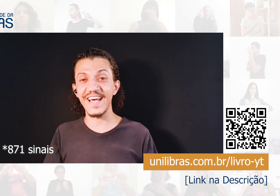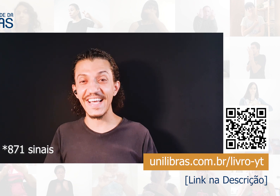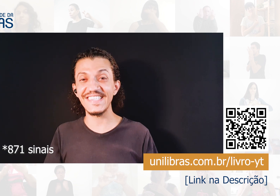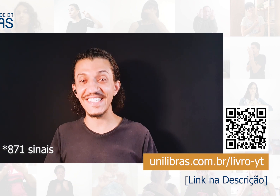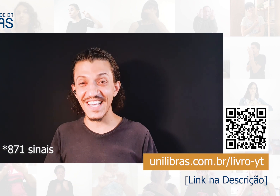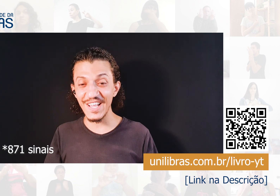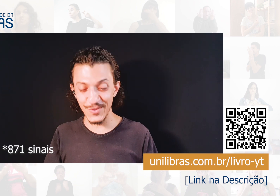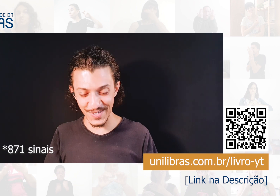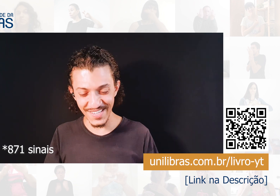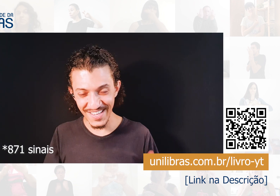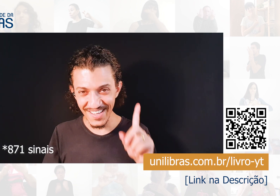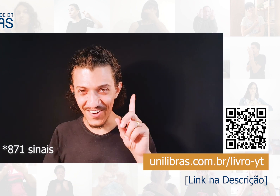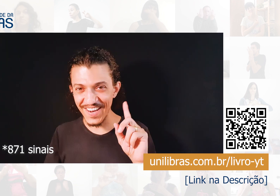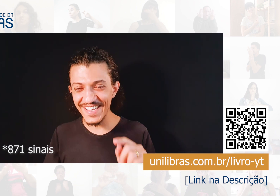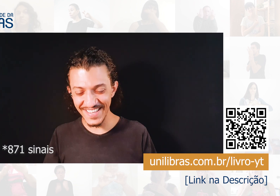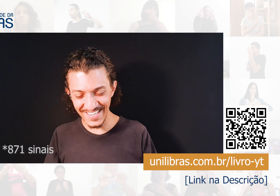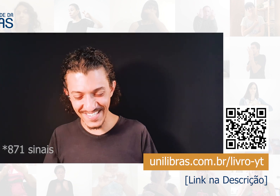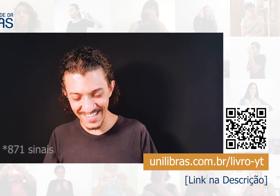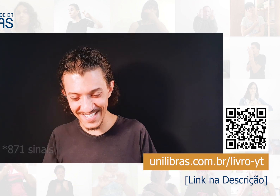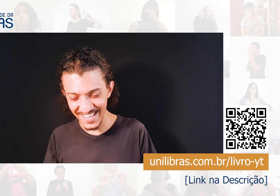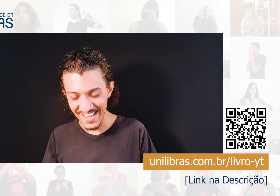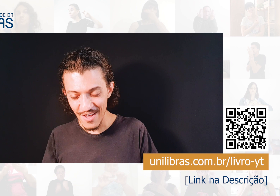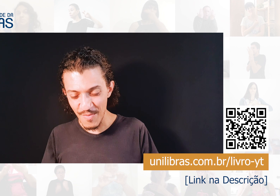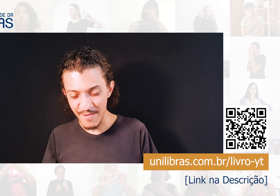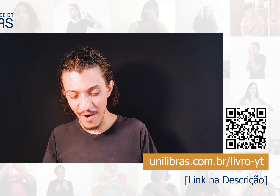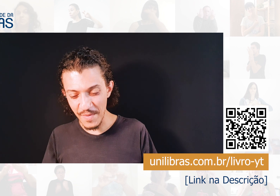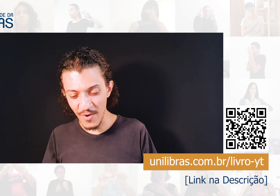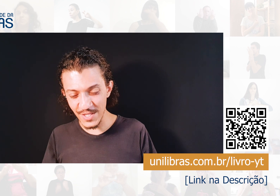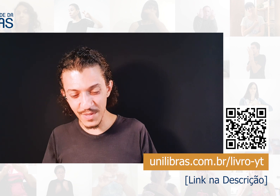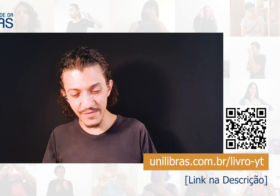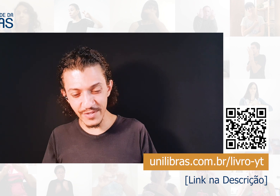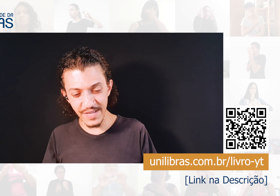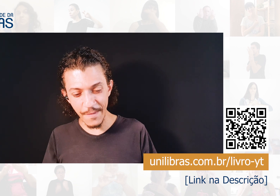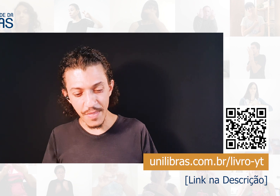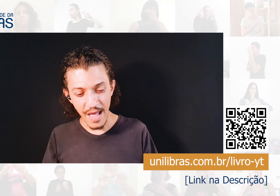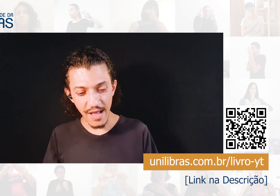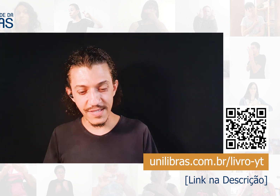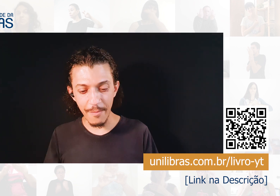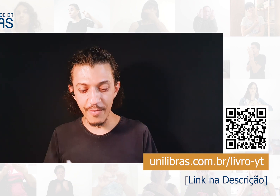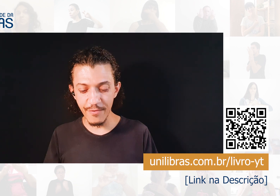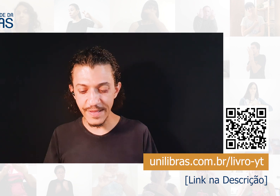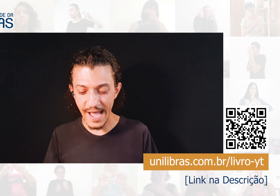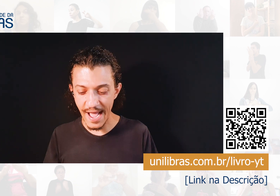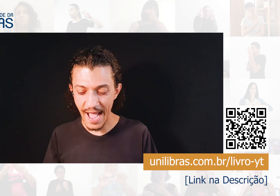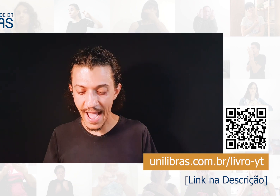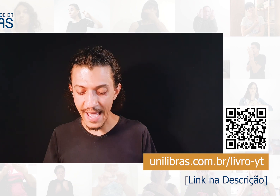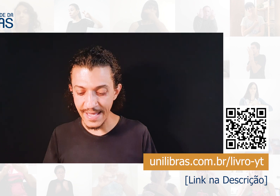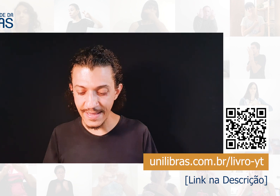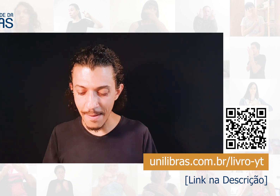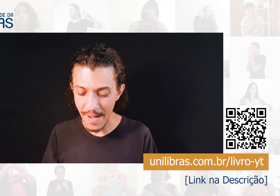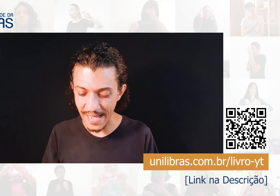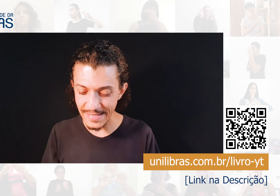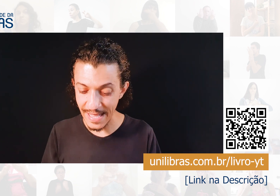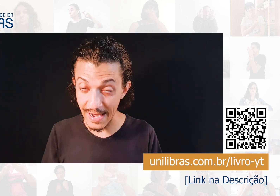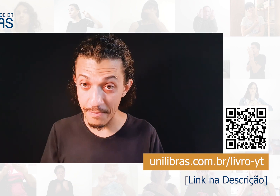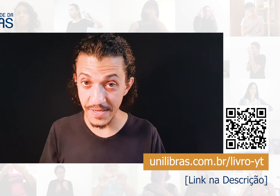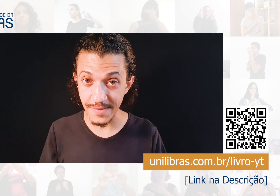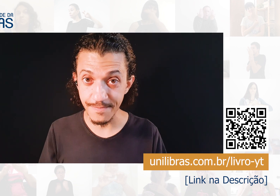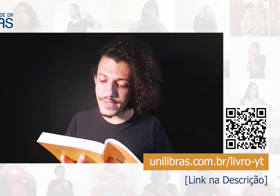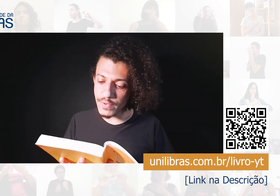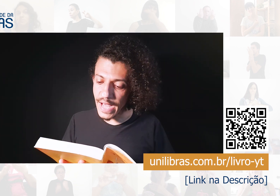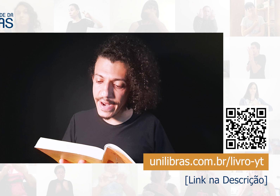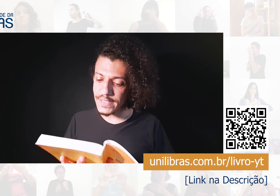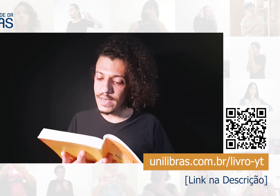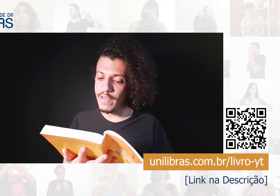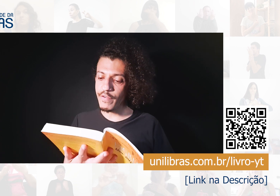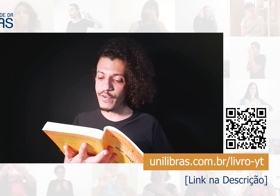875 sinais escritos. Olha que interessante, hein? Uma forma ótima de você se aprofundar ainda mais na Libras.